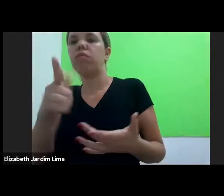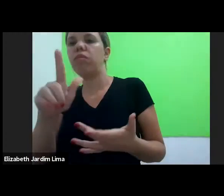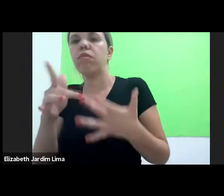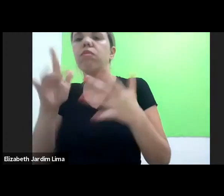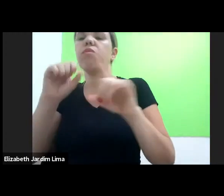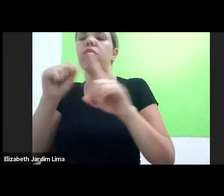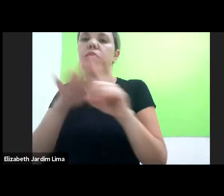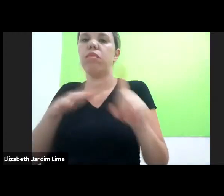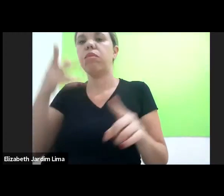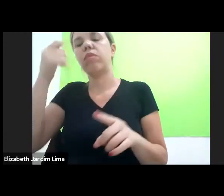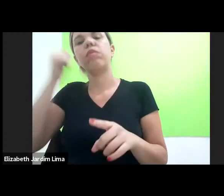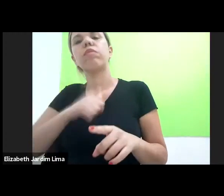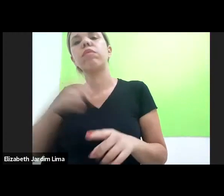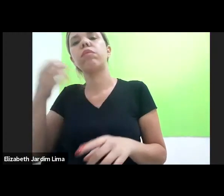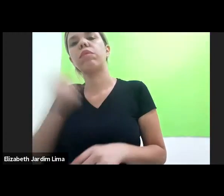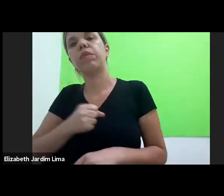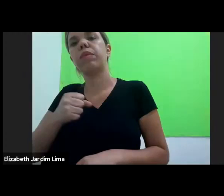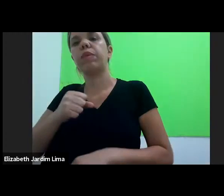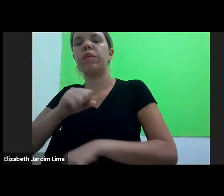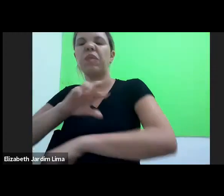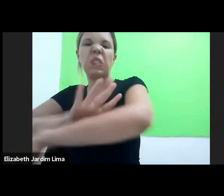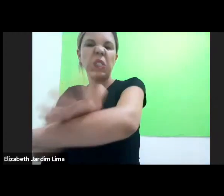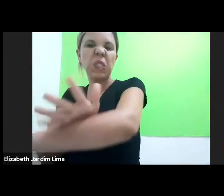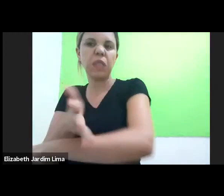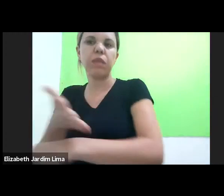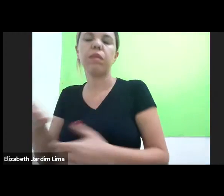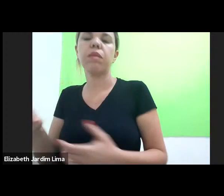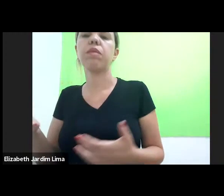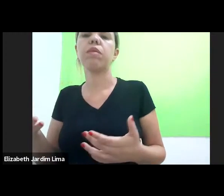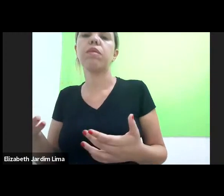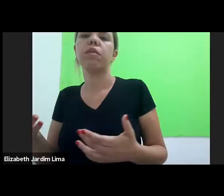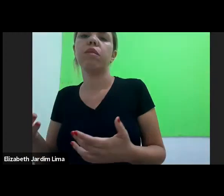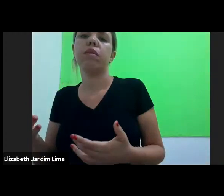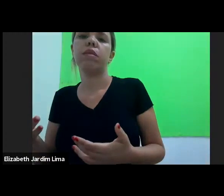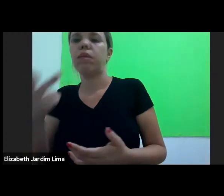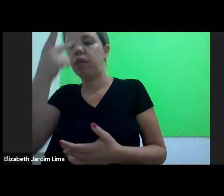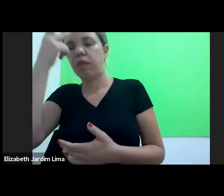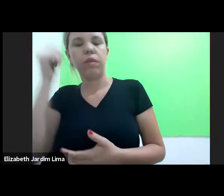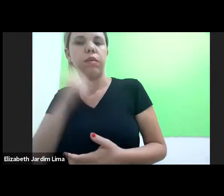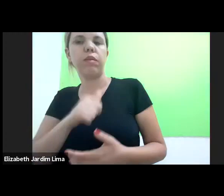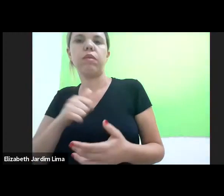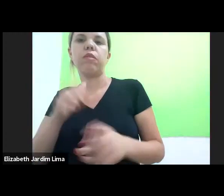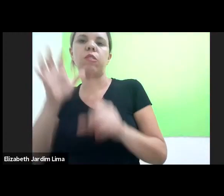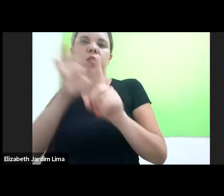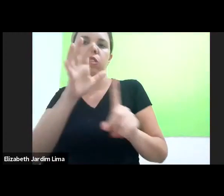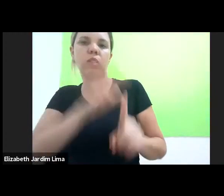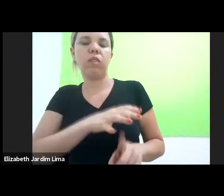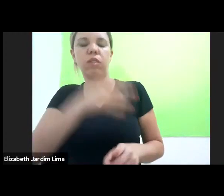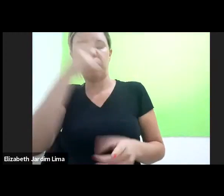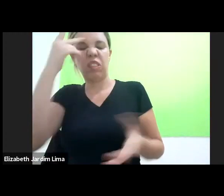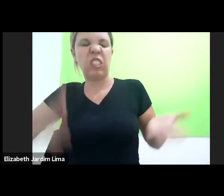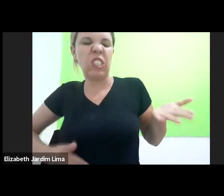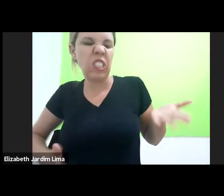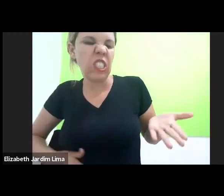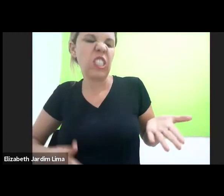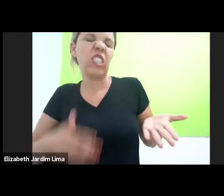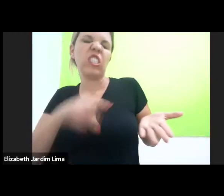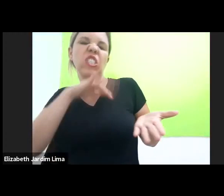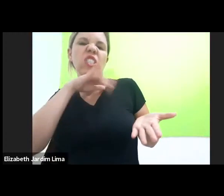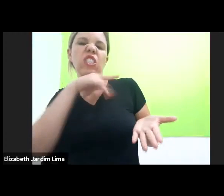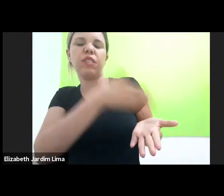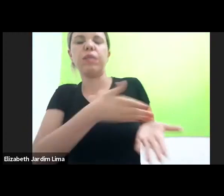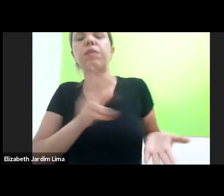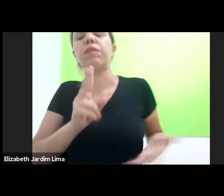branca racista, né, e que se enquadrava os quilombos enquanto um grupo de marginais criminalizados sempre, né.